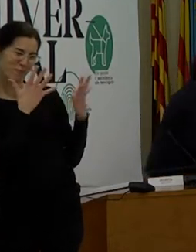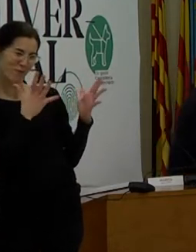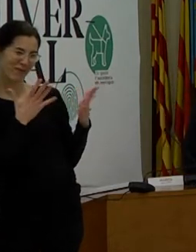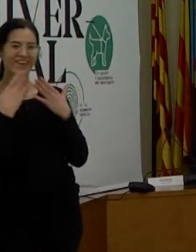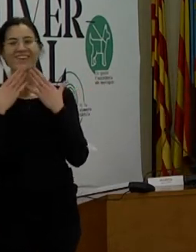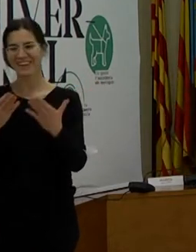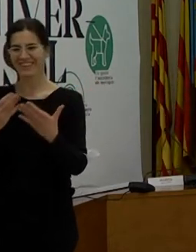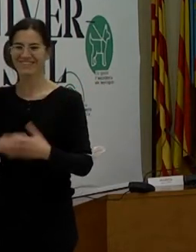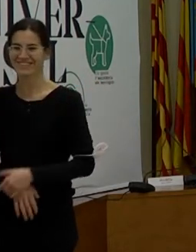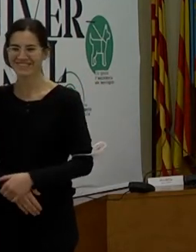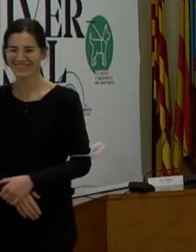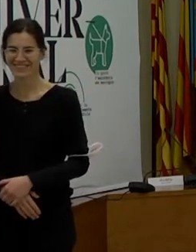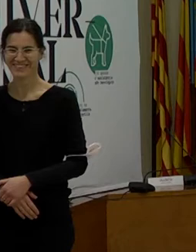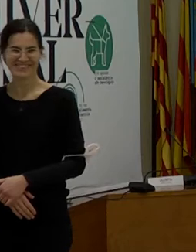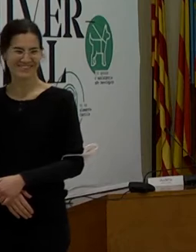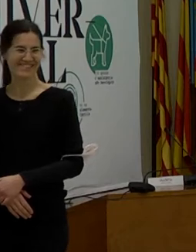Merci.